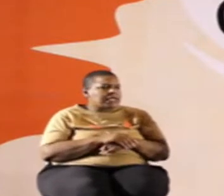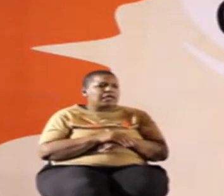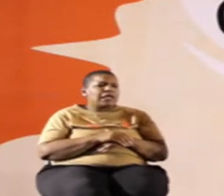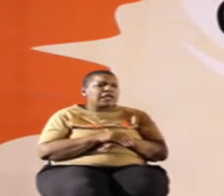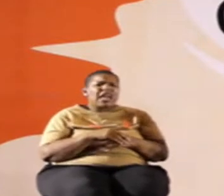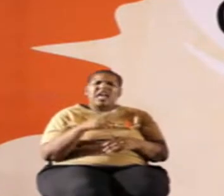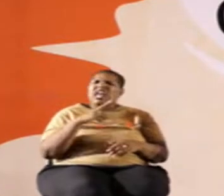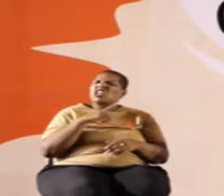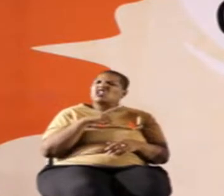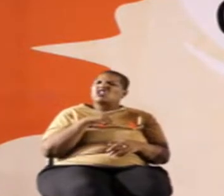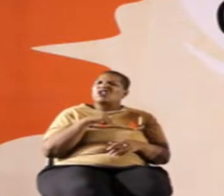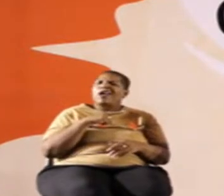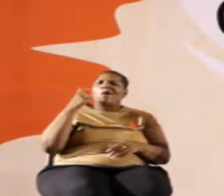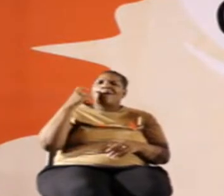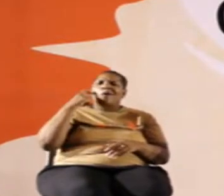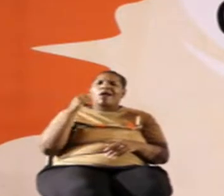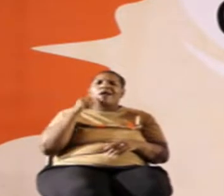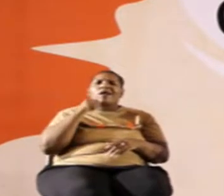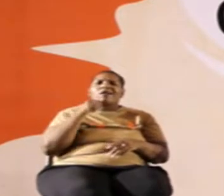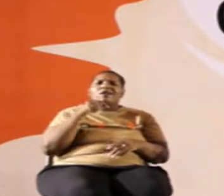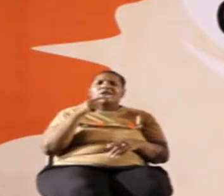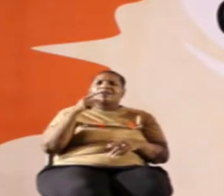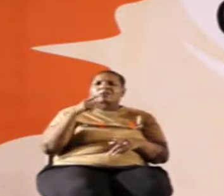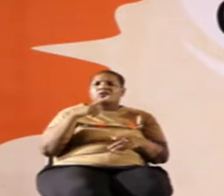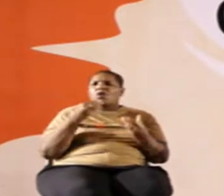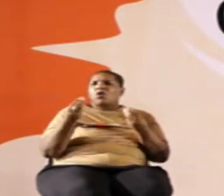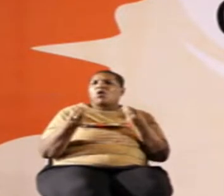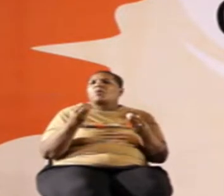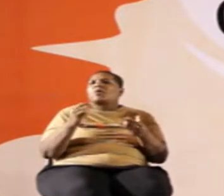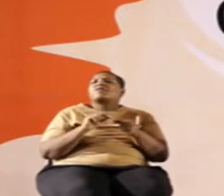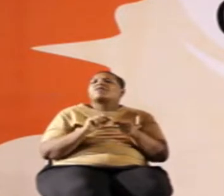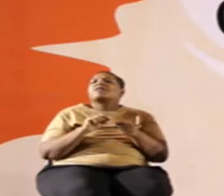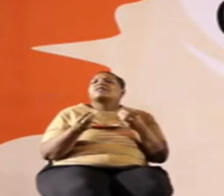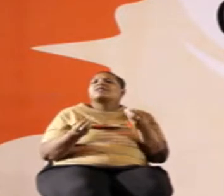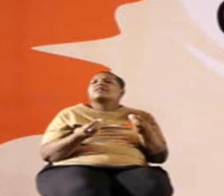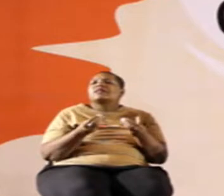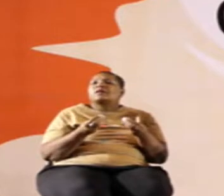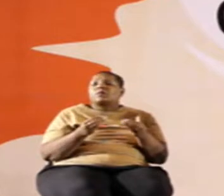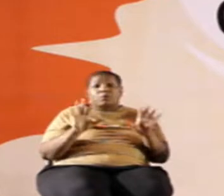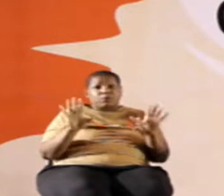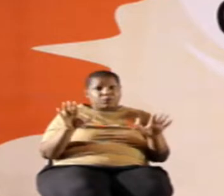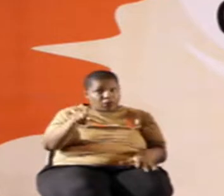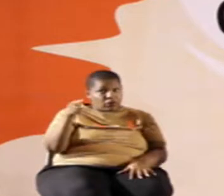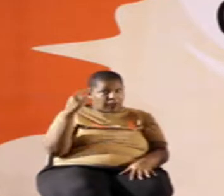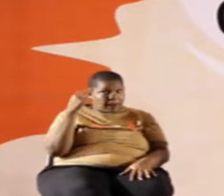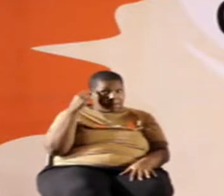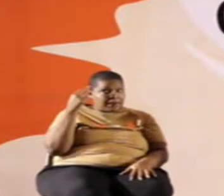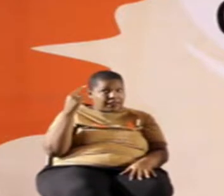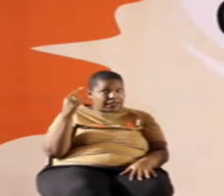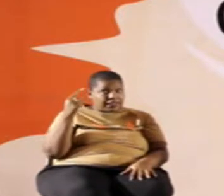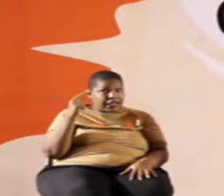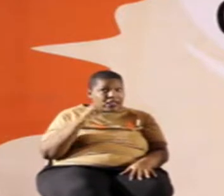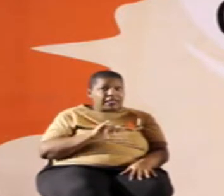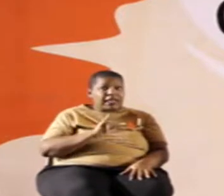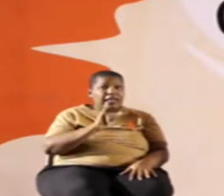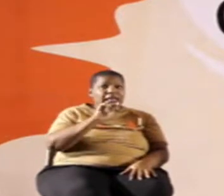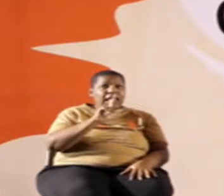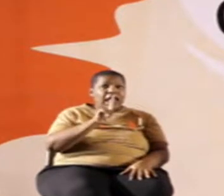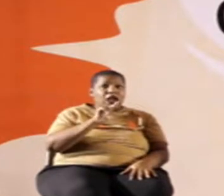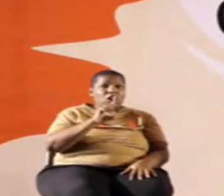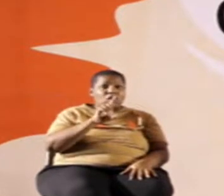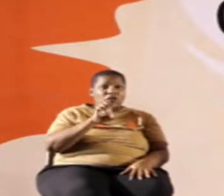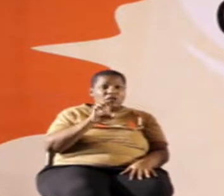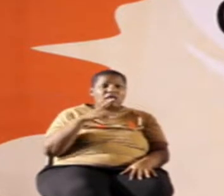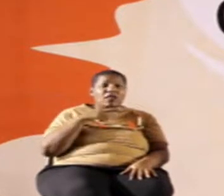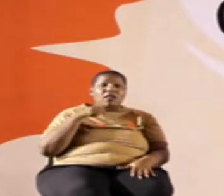Ela tinha uma sexualidade assim? O que ela tinha? Bom, se você pensar com a lente da Elodê, Chiquinha Gonzaga